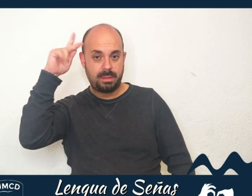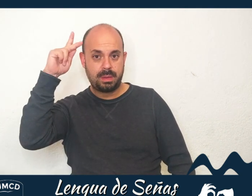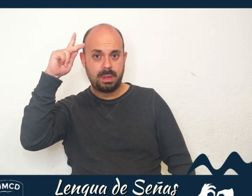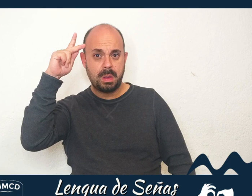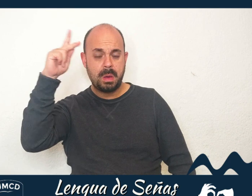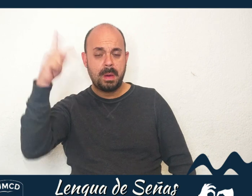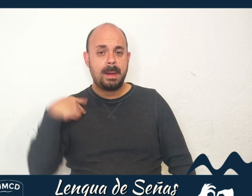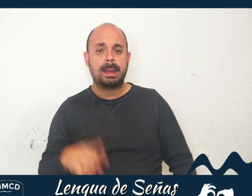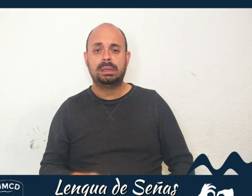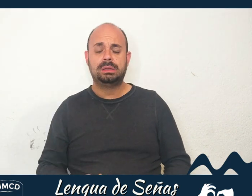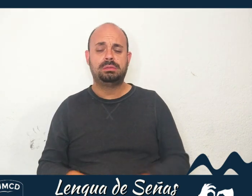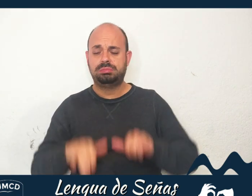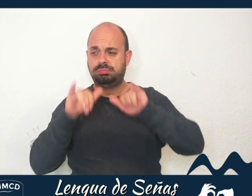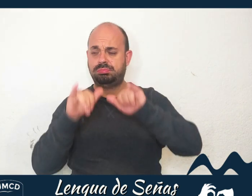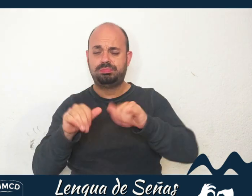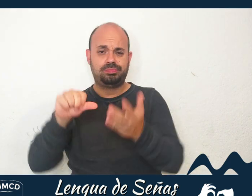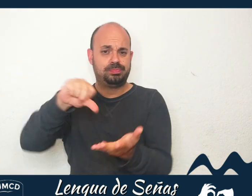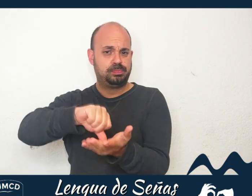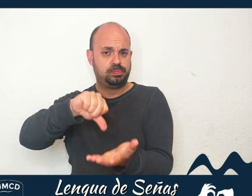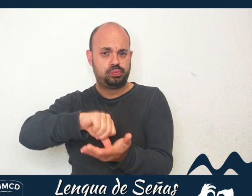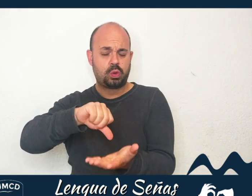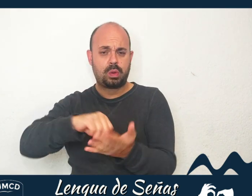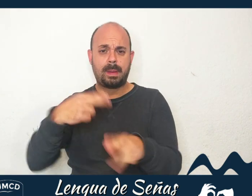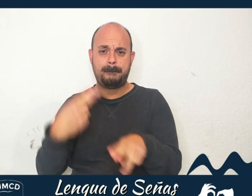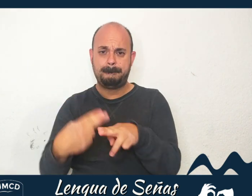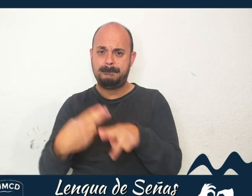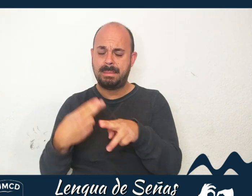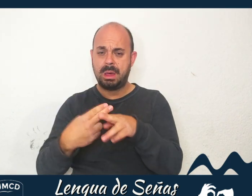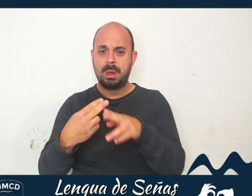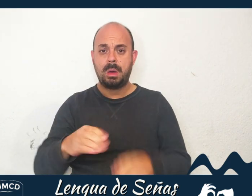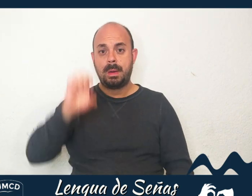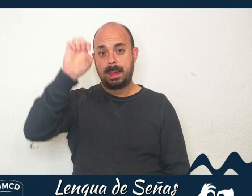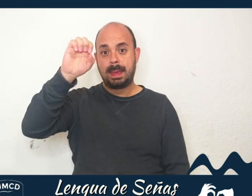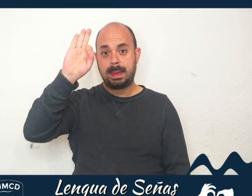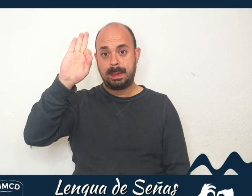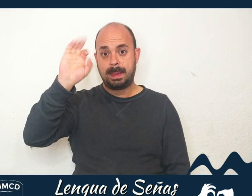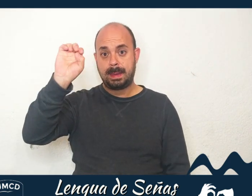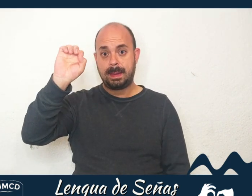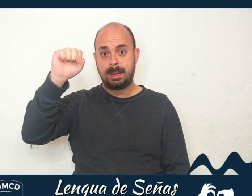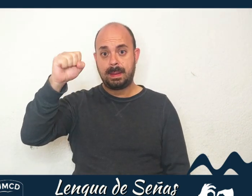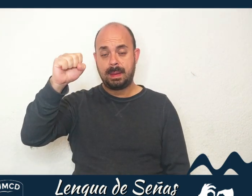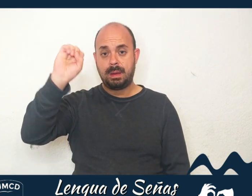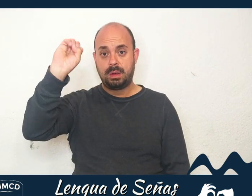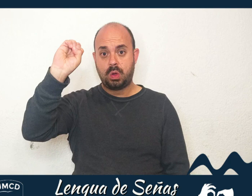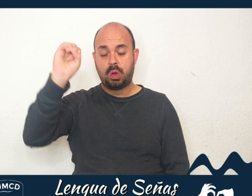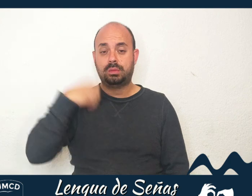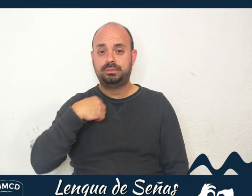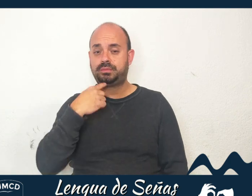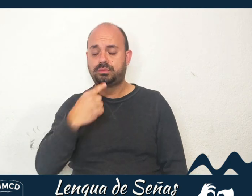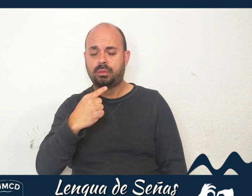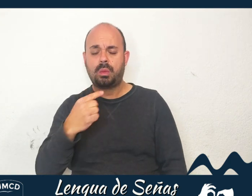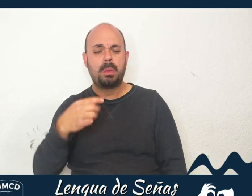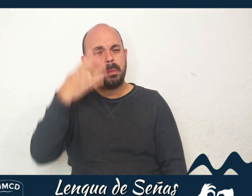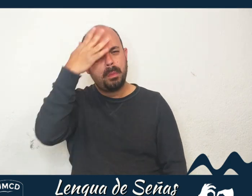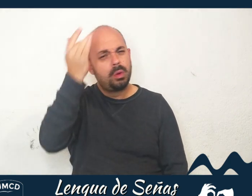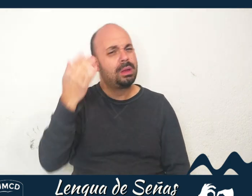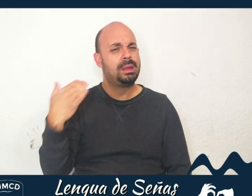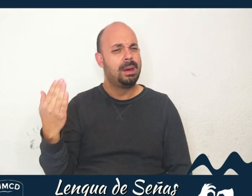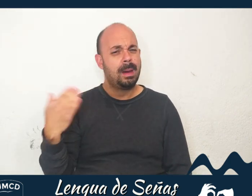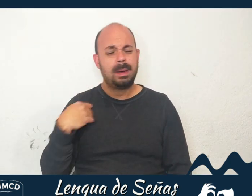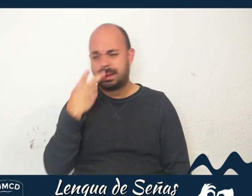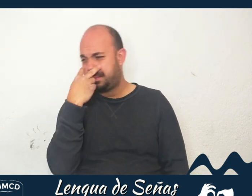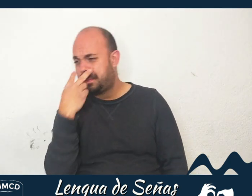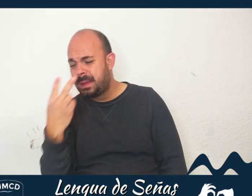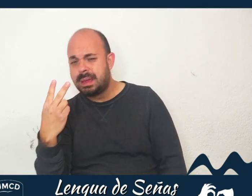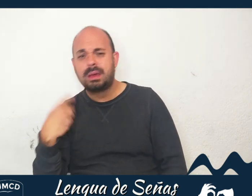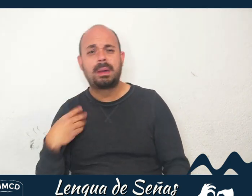Pablo había estado en Éfeso. Habían habido algunos inconvenientes, lamentablemente, a causa de la iglesia que se estaba levantando